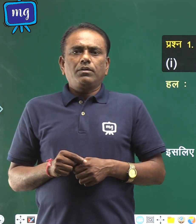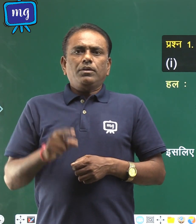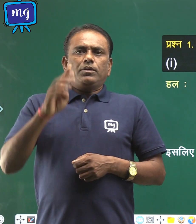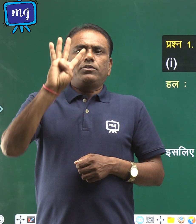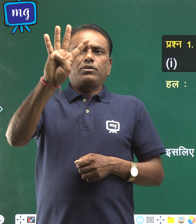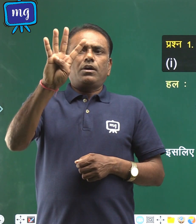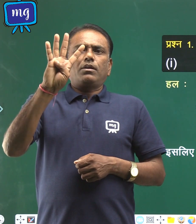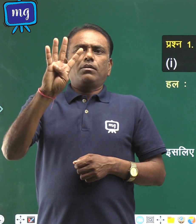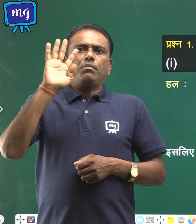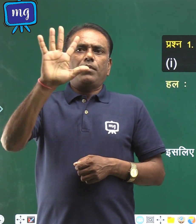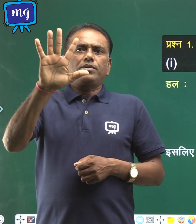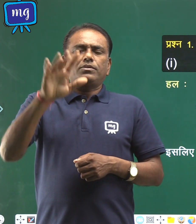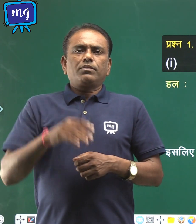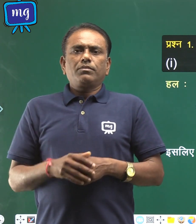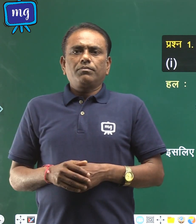45